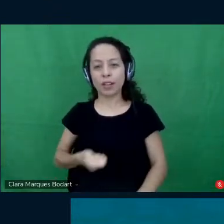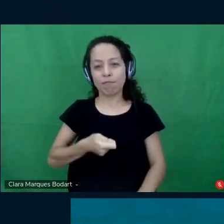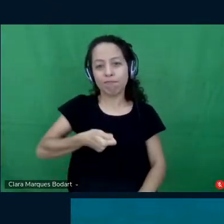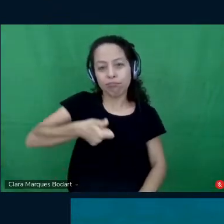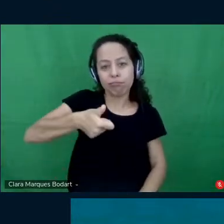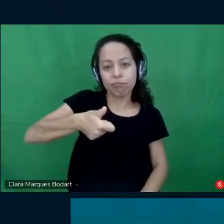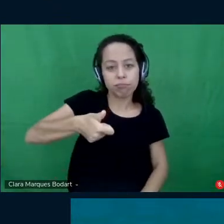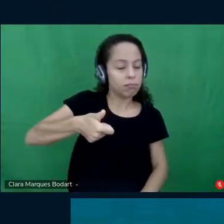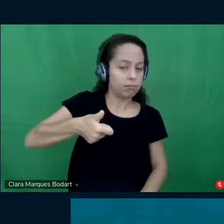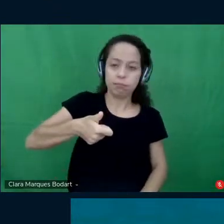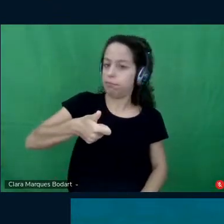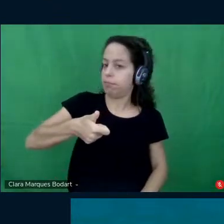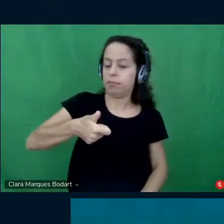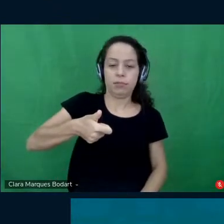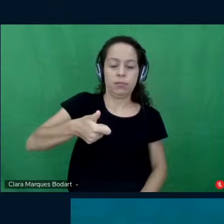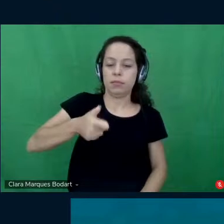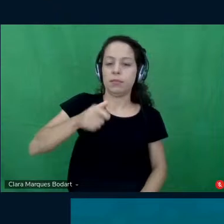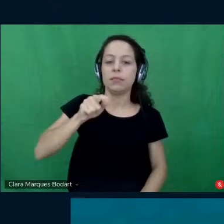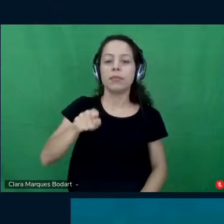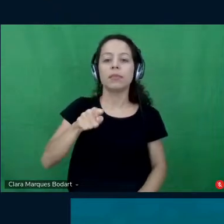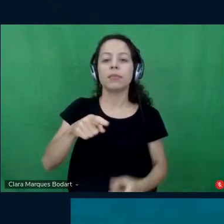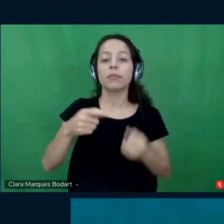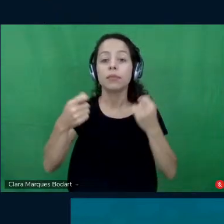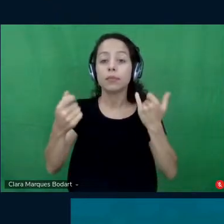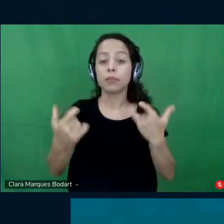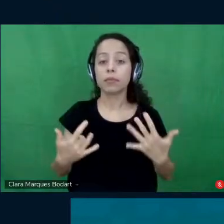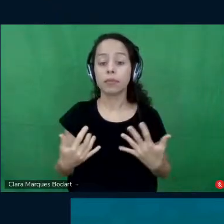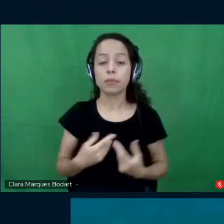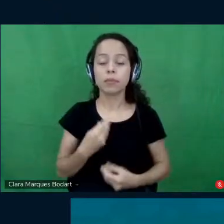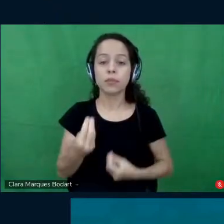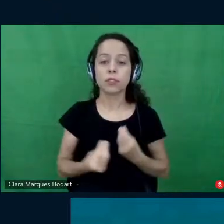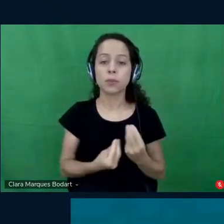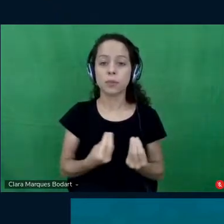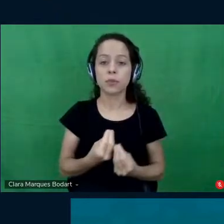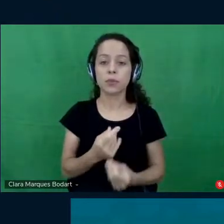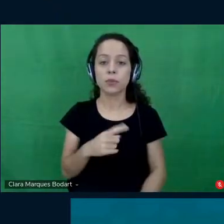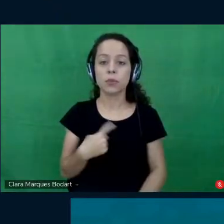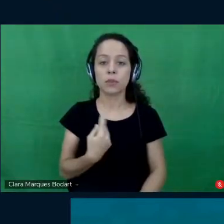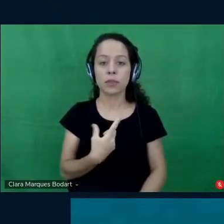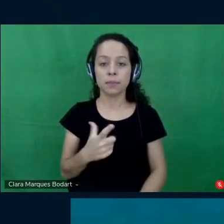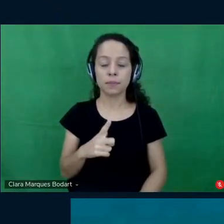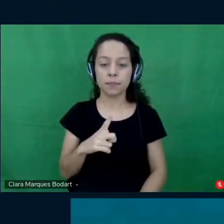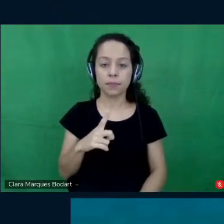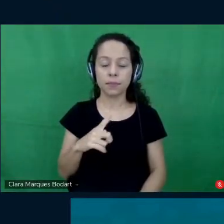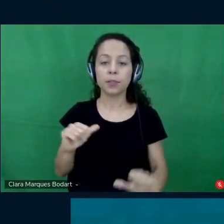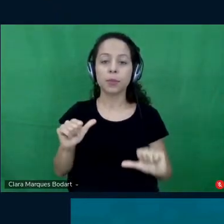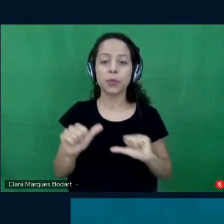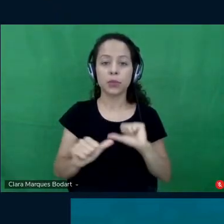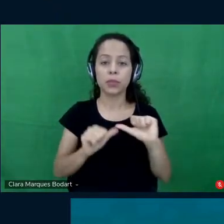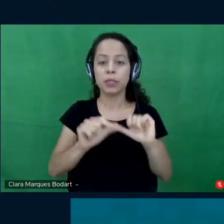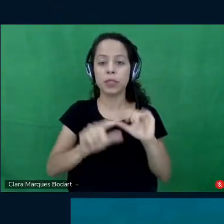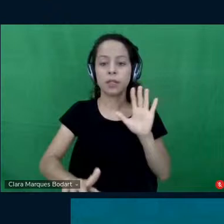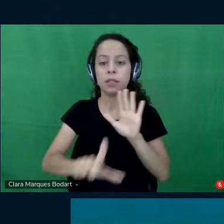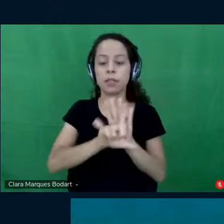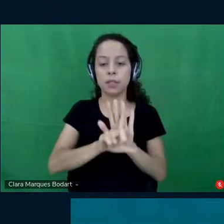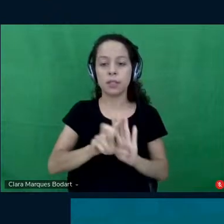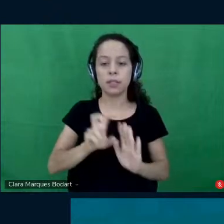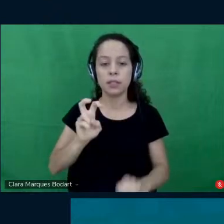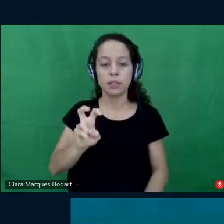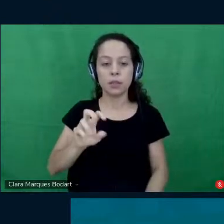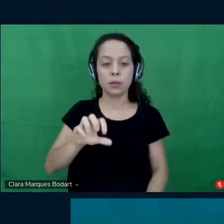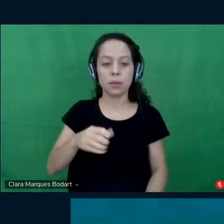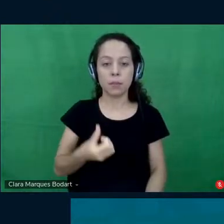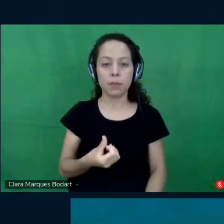é explicado quando nós temos a mudança na Lei 5692, em